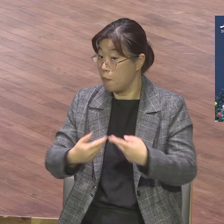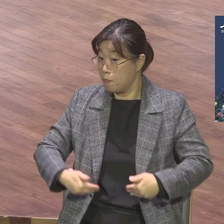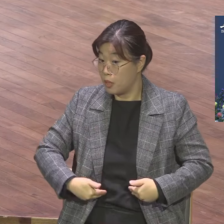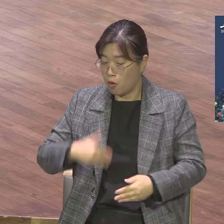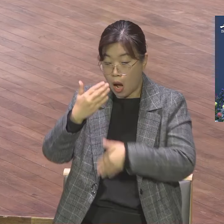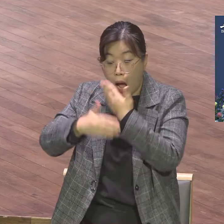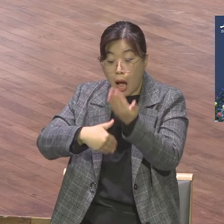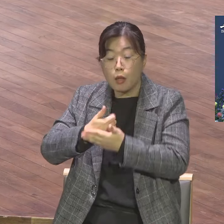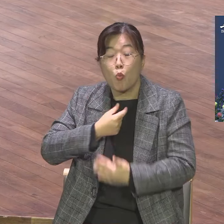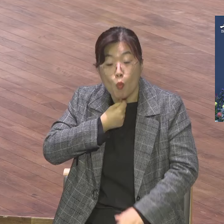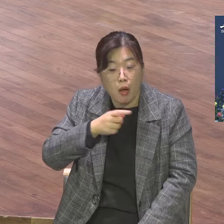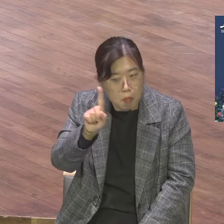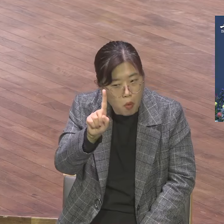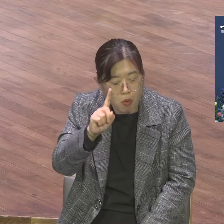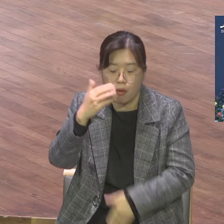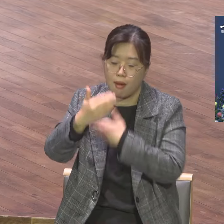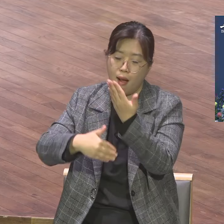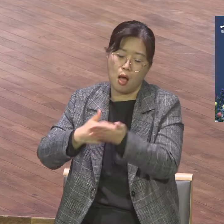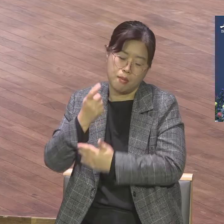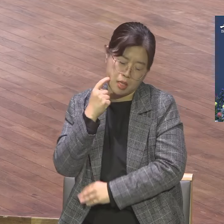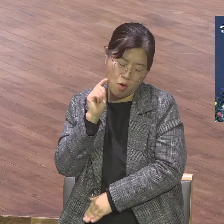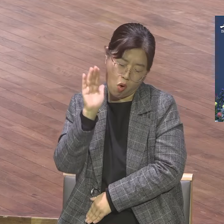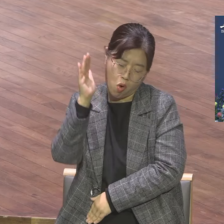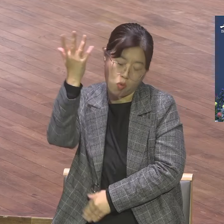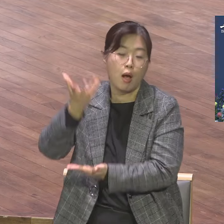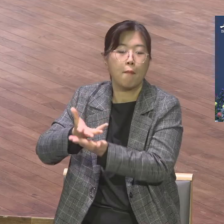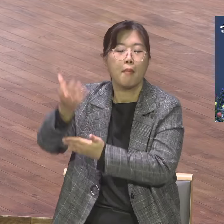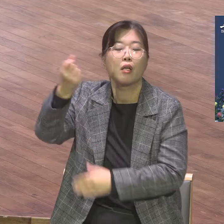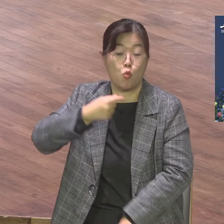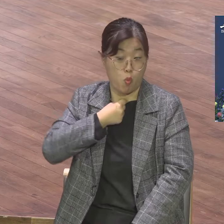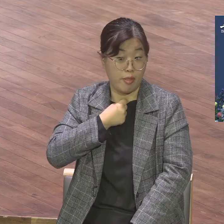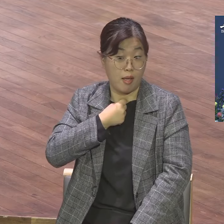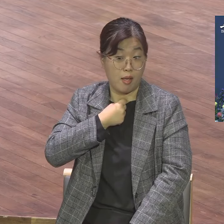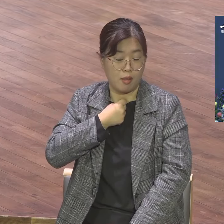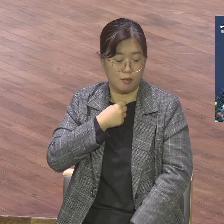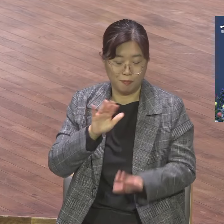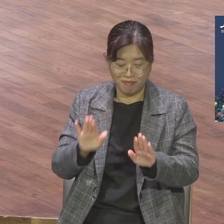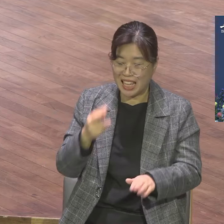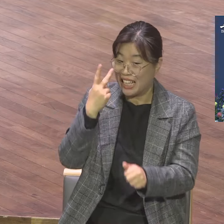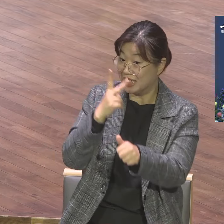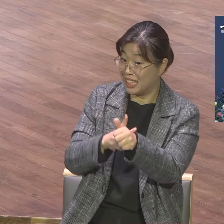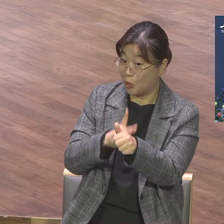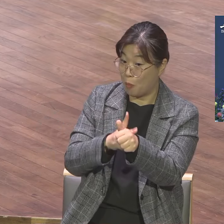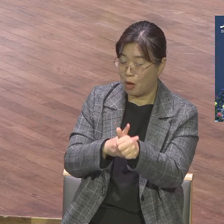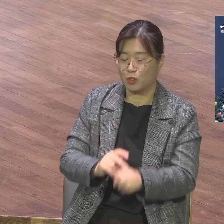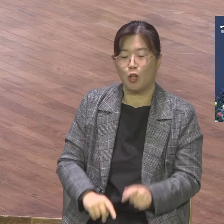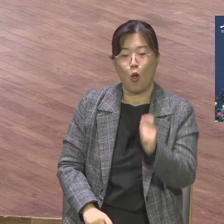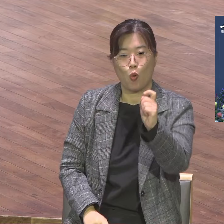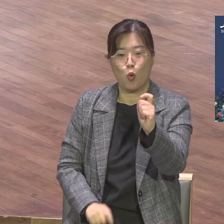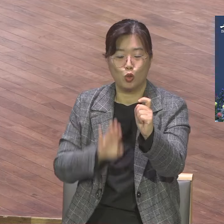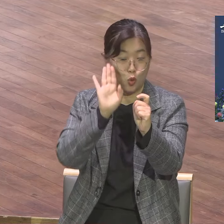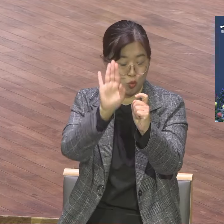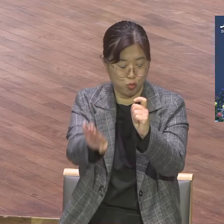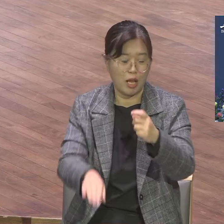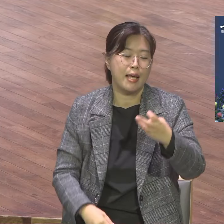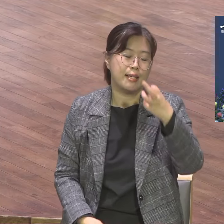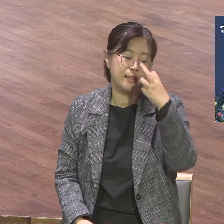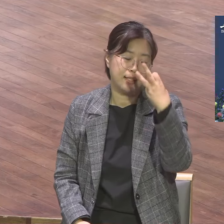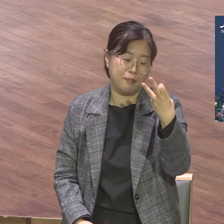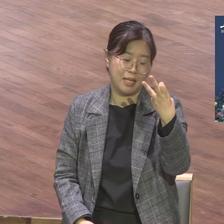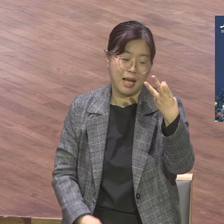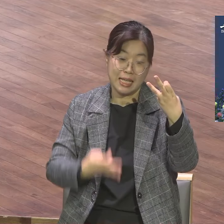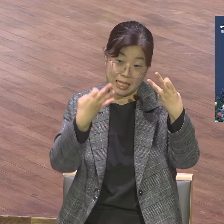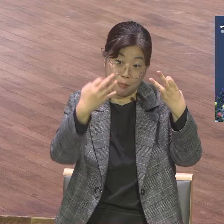거예요. 하나님의 작정에 대한 분명한 이해가 있었던 사도 바울은 고린도전서 10장 31절에